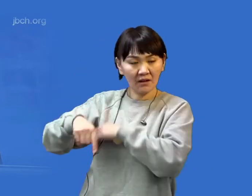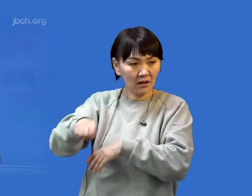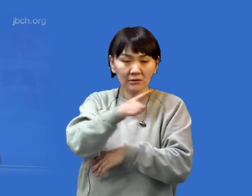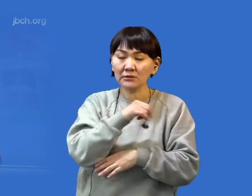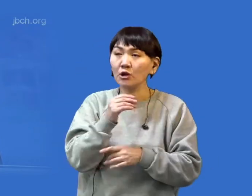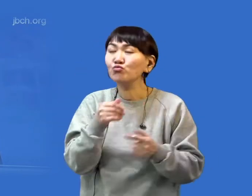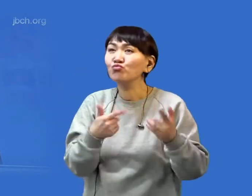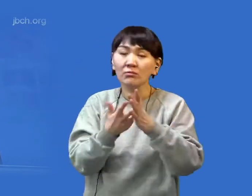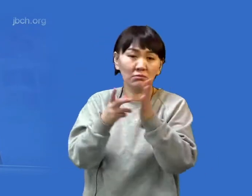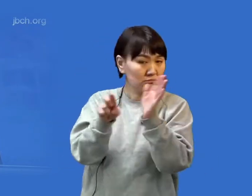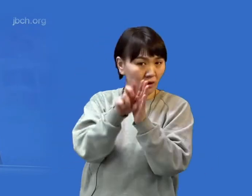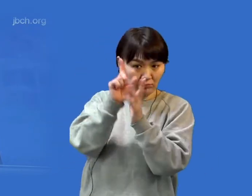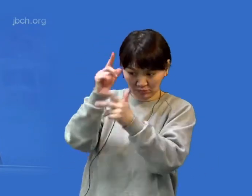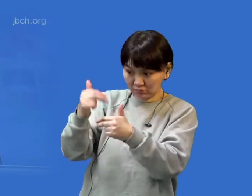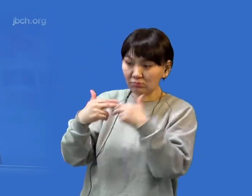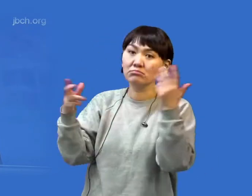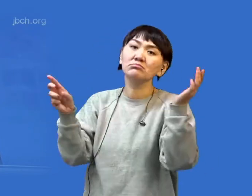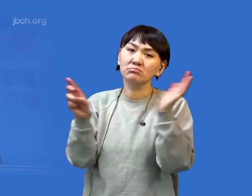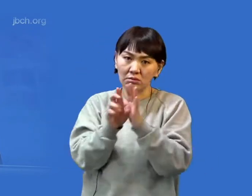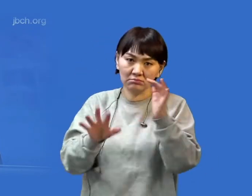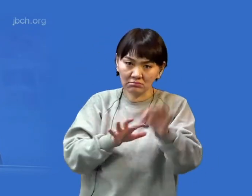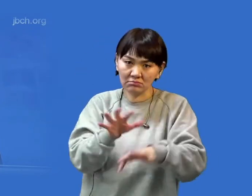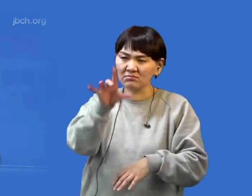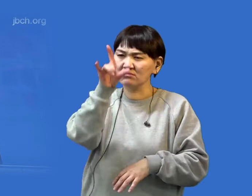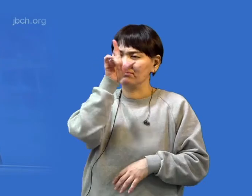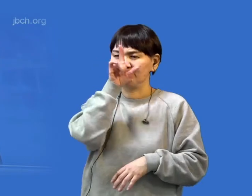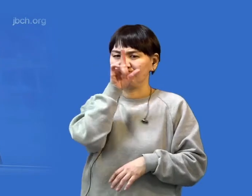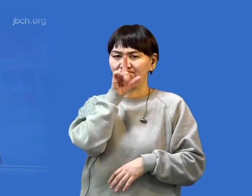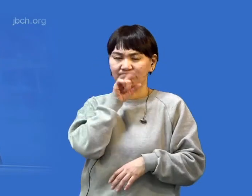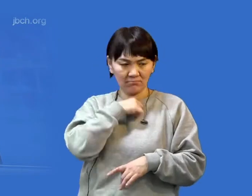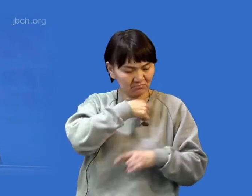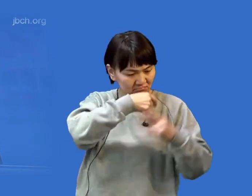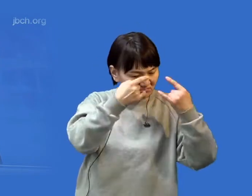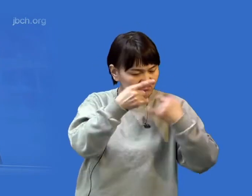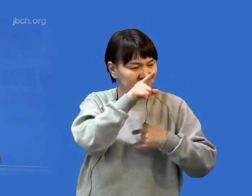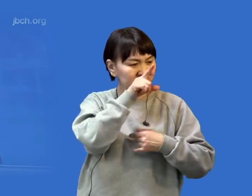Канаан нутагт орох хүртэл израилчууд яасан бэлээ дээ.